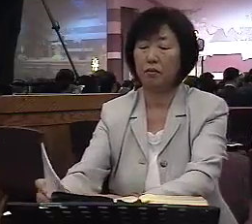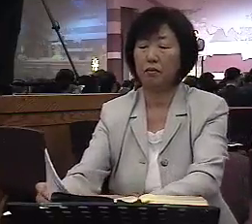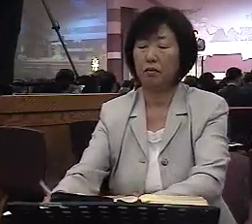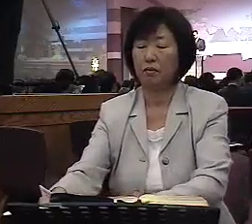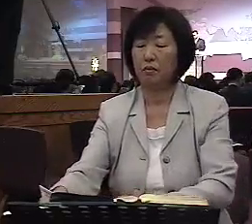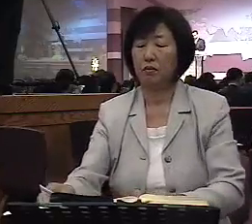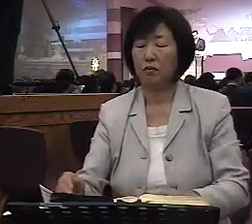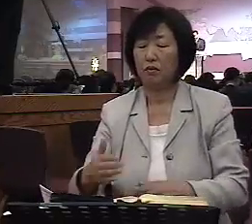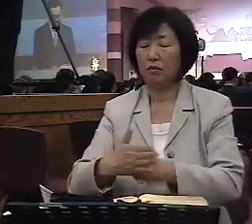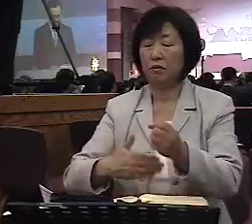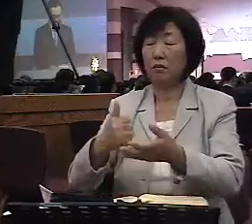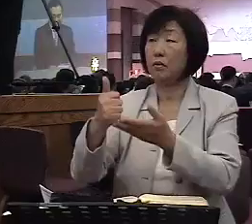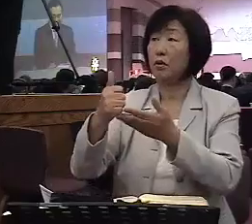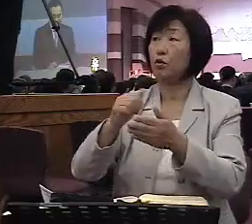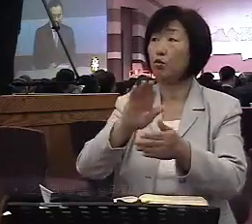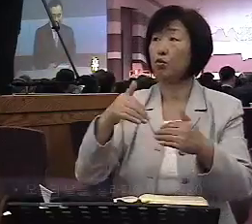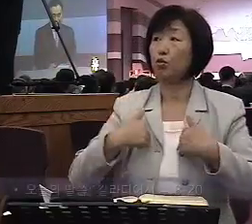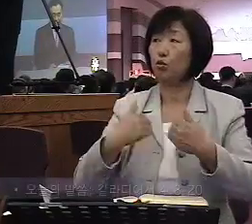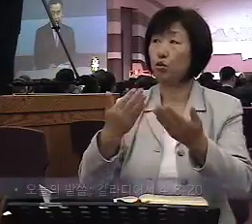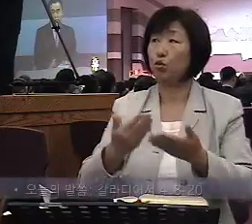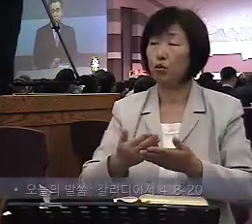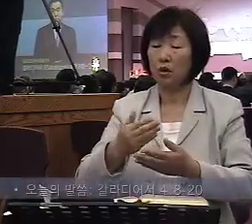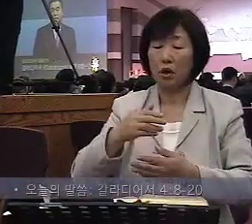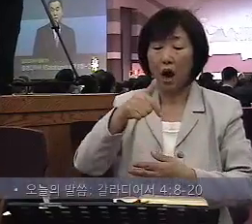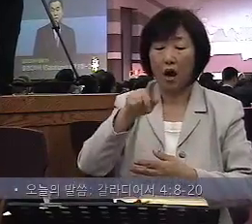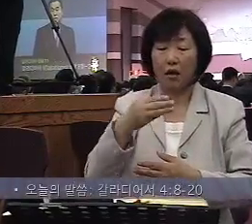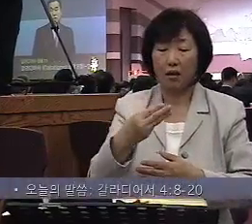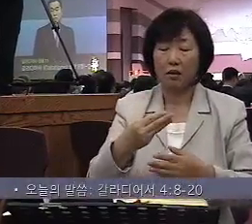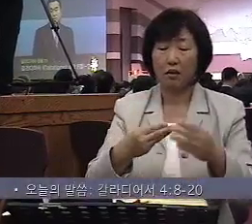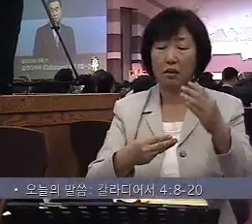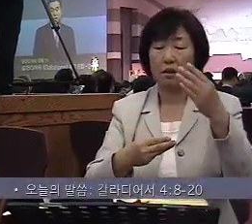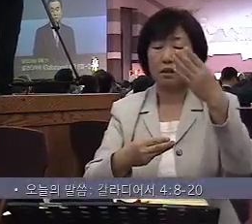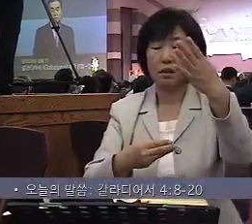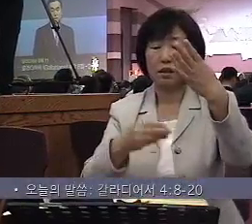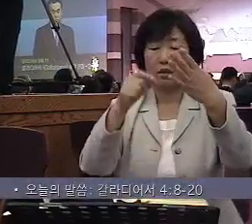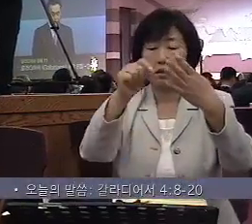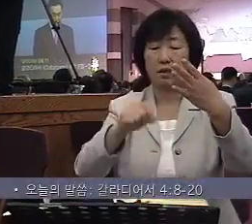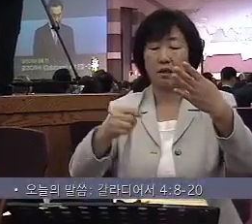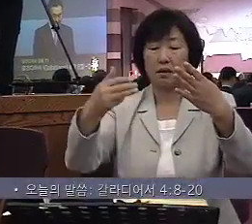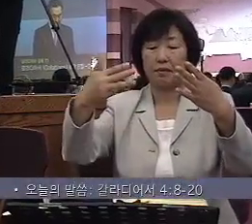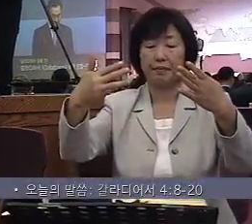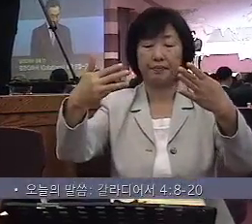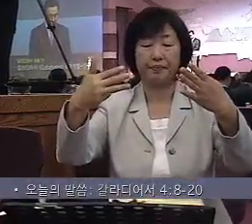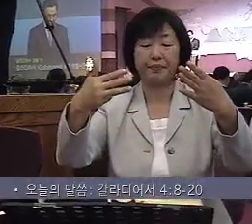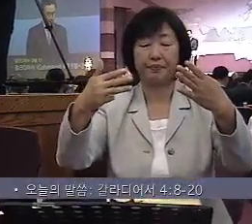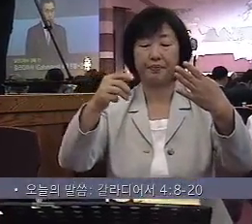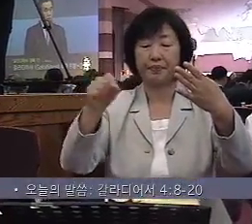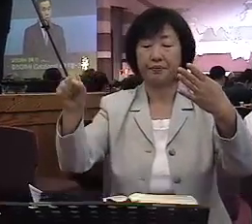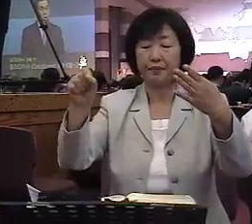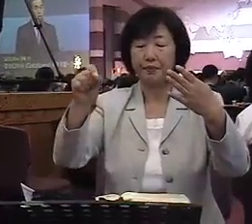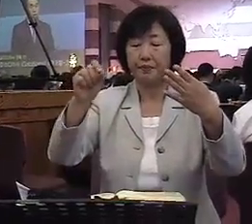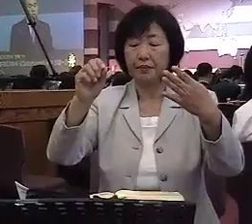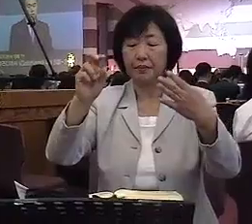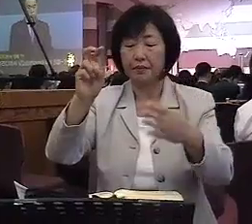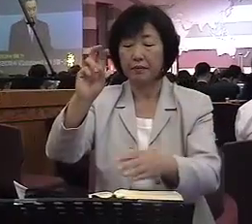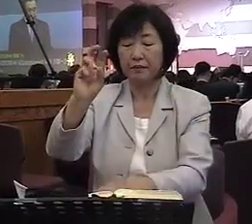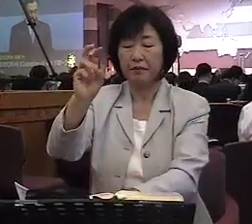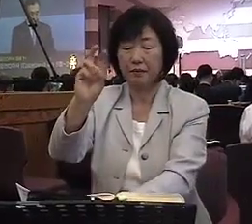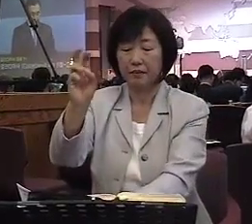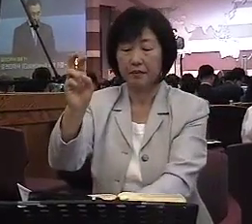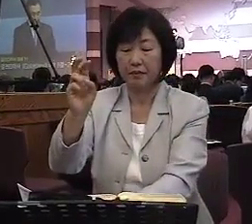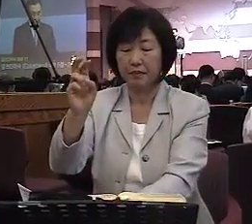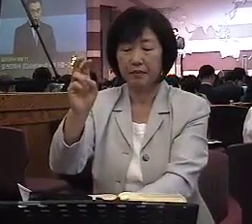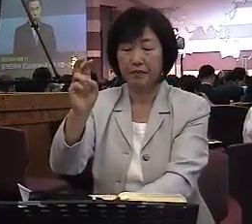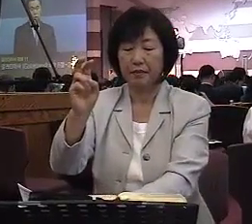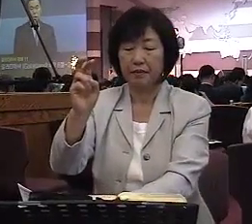하나님께서 우리에게 주시는 말씀은 갈라디아서 4장 8절에서 20절까지의 말씀입니다. 제가 가진 성경으로